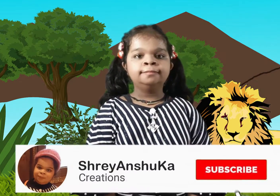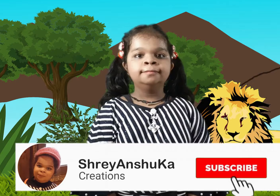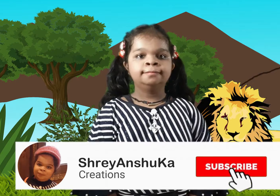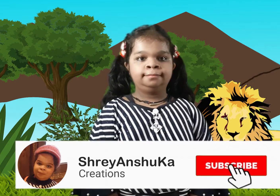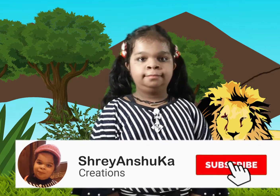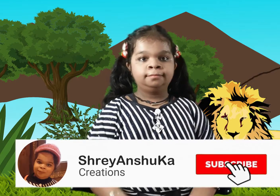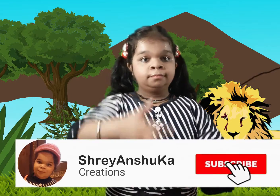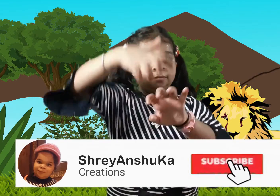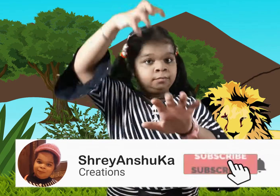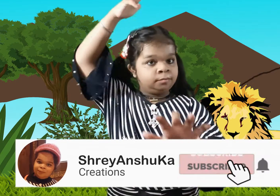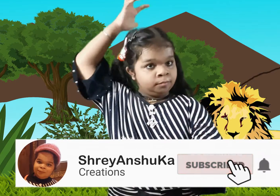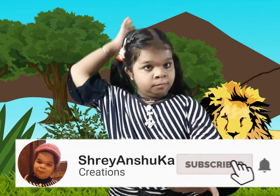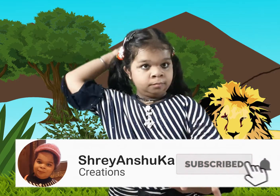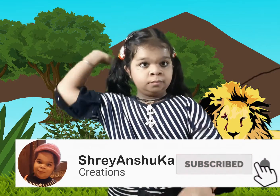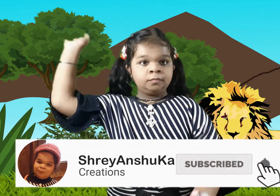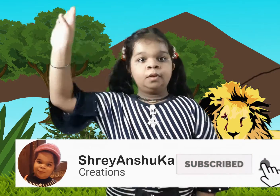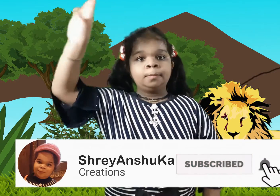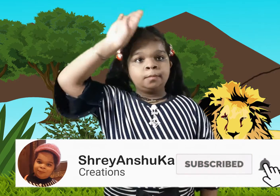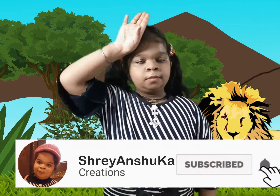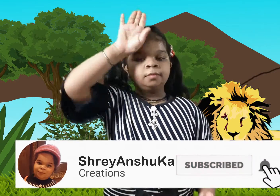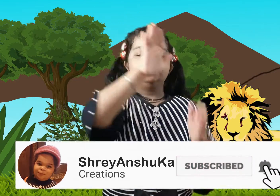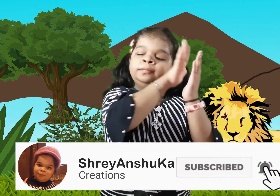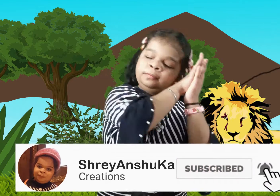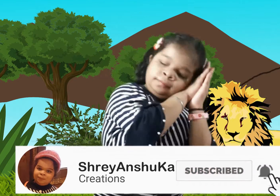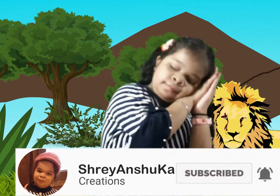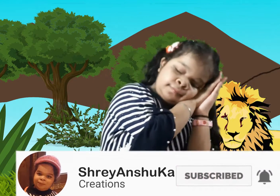शेर महाराज खर्राटे मार के सो रहे थे।